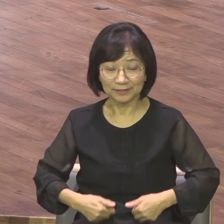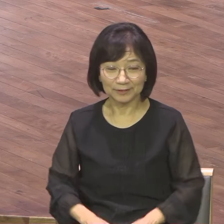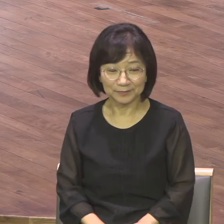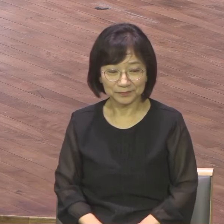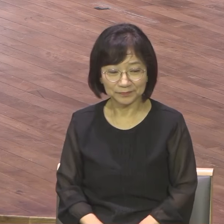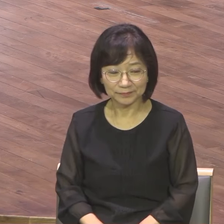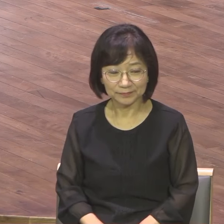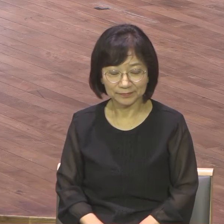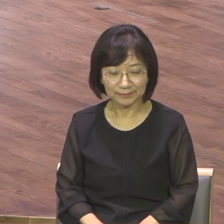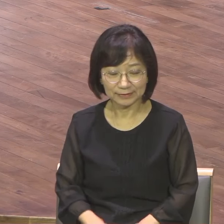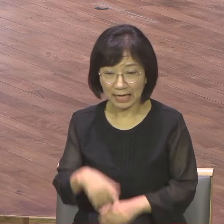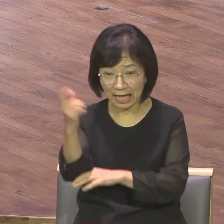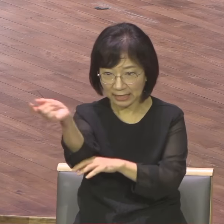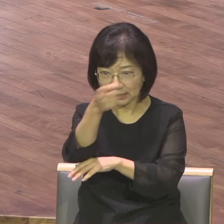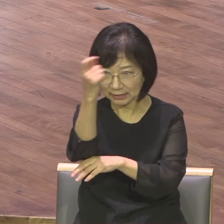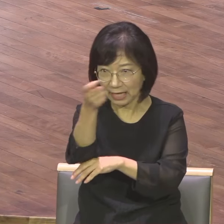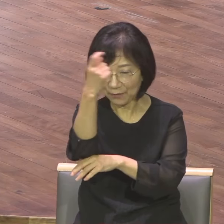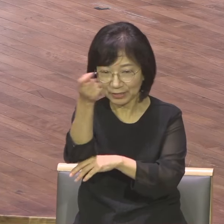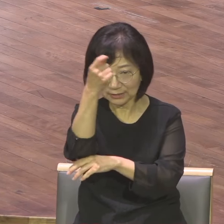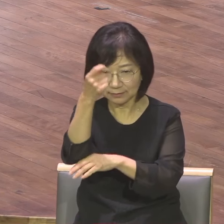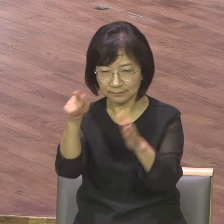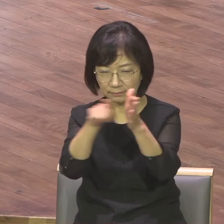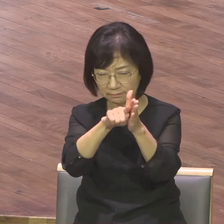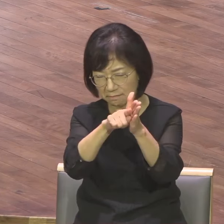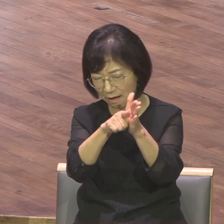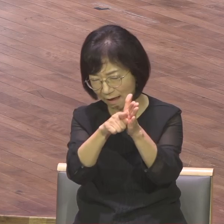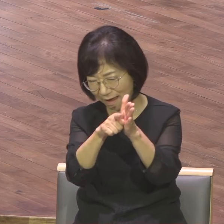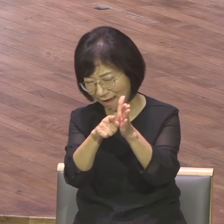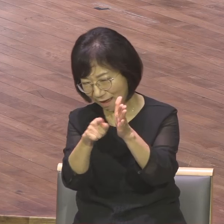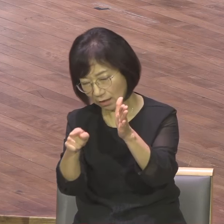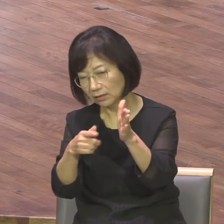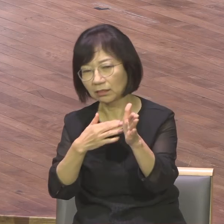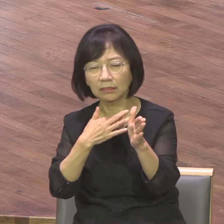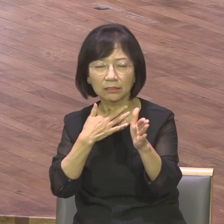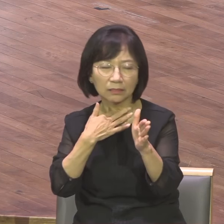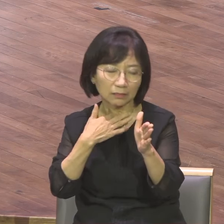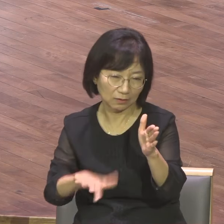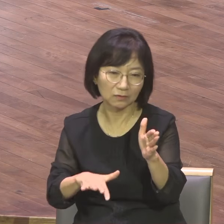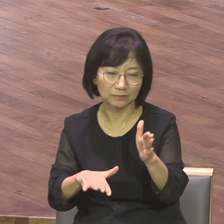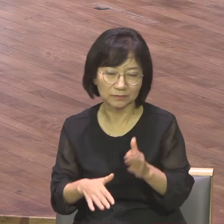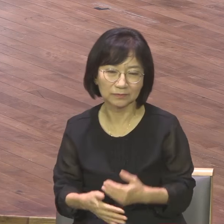다윗이 그랬습니다. 그래서 다윗은요,